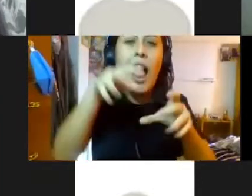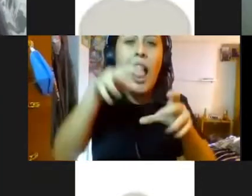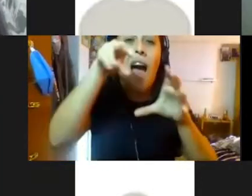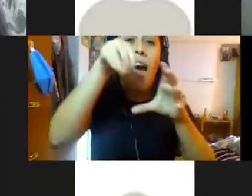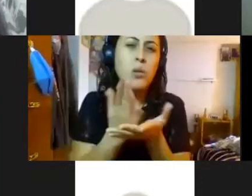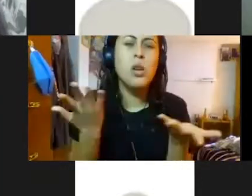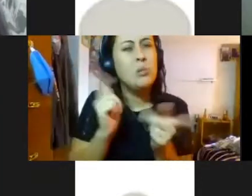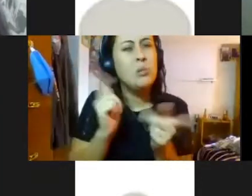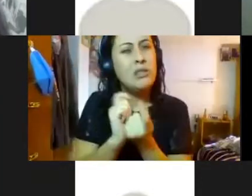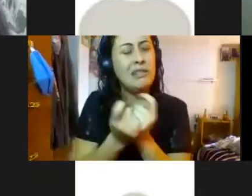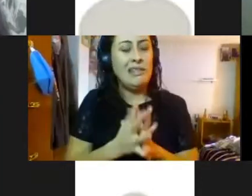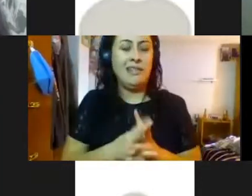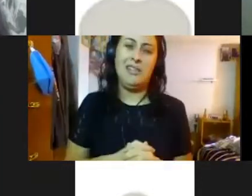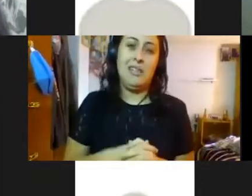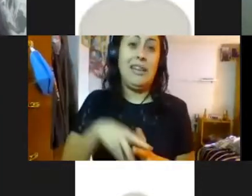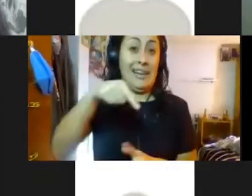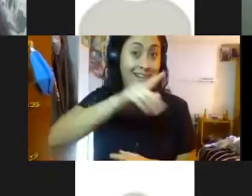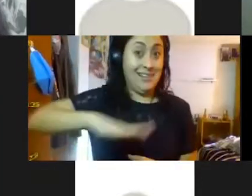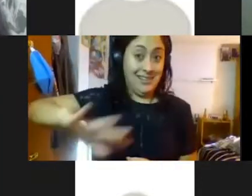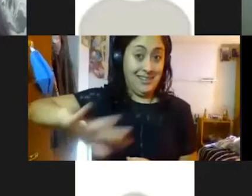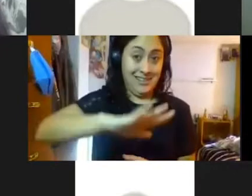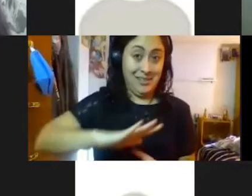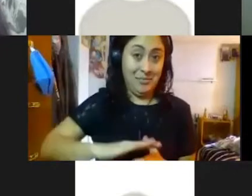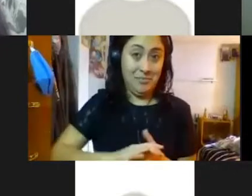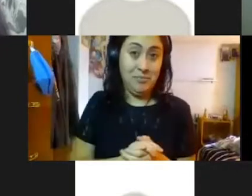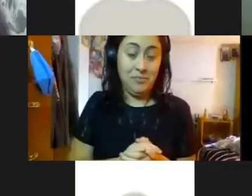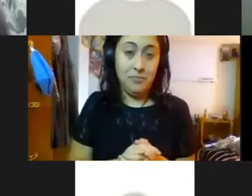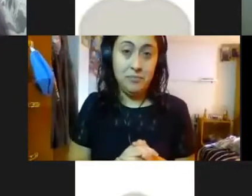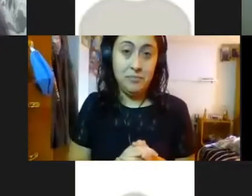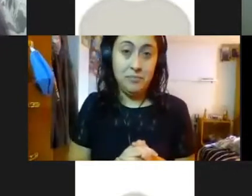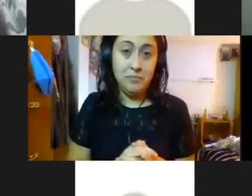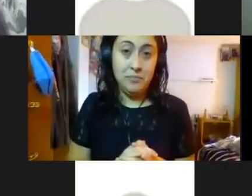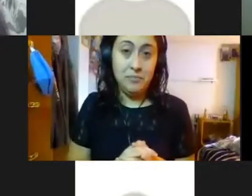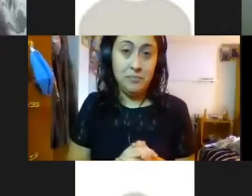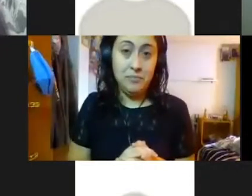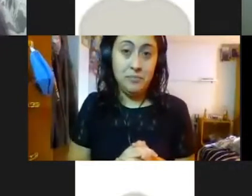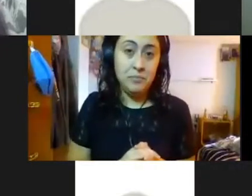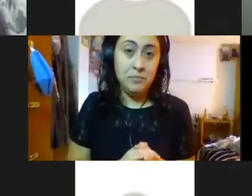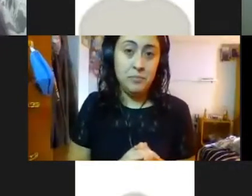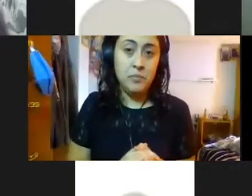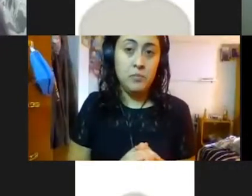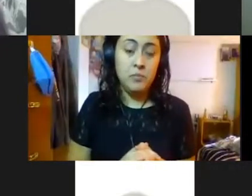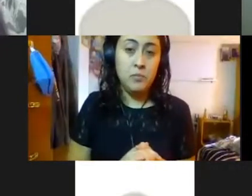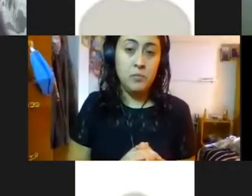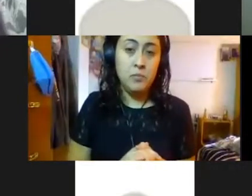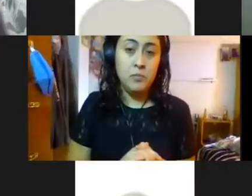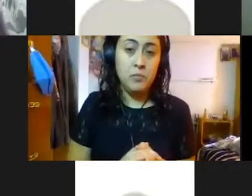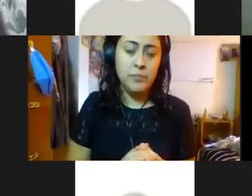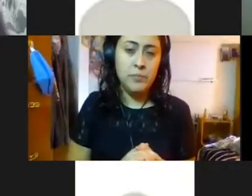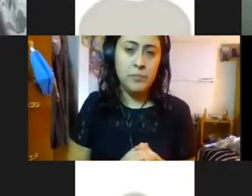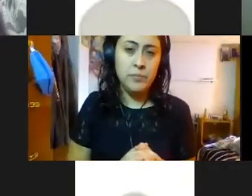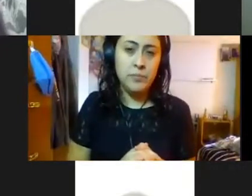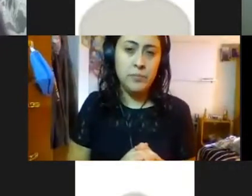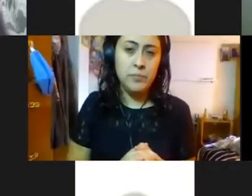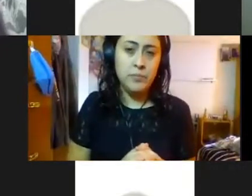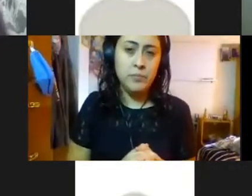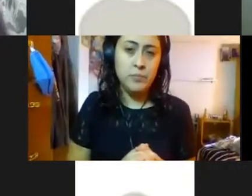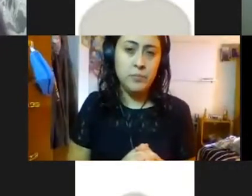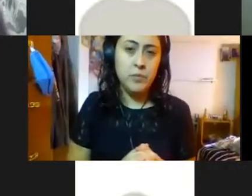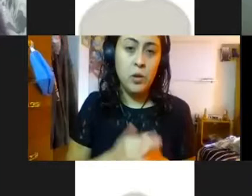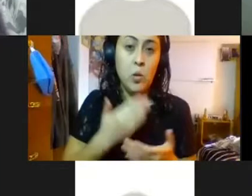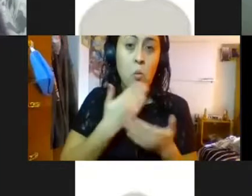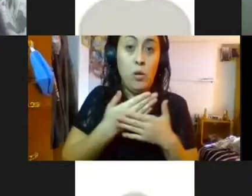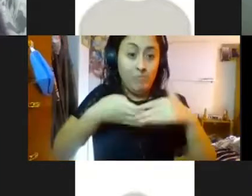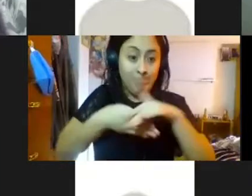Puedo decir que en ese ámbito, sí después, al incorporarse al trabajo de escuela de lenguaje,